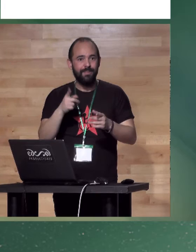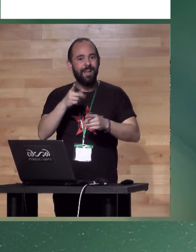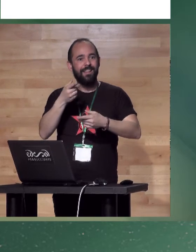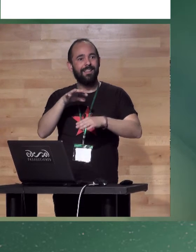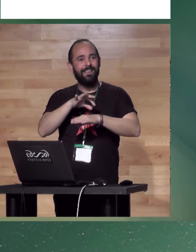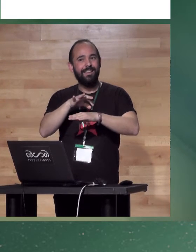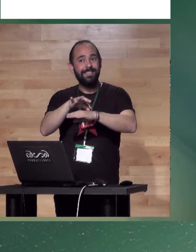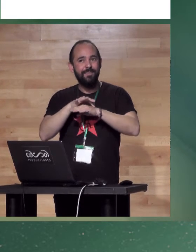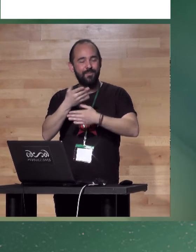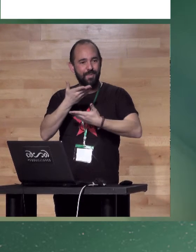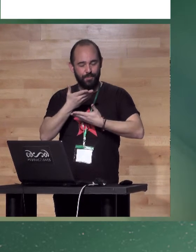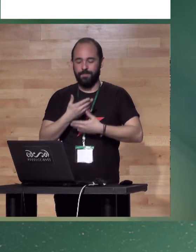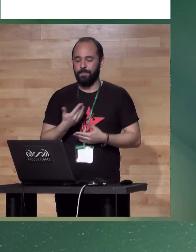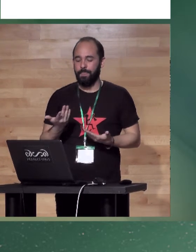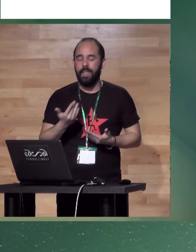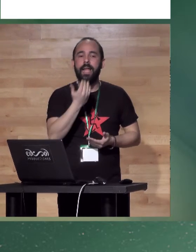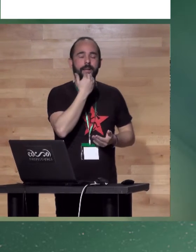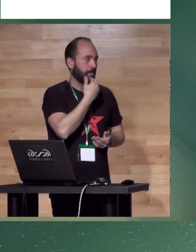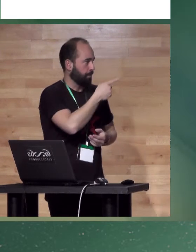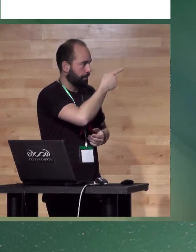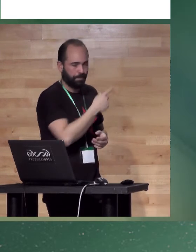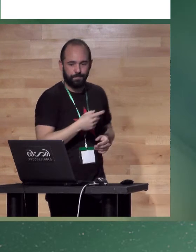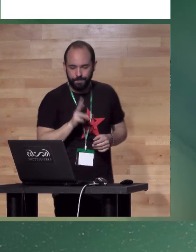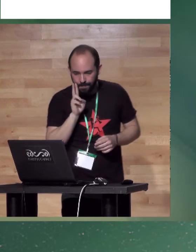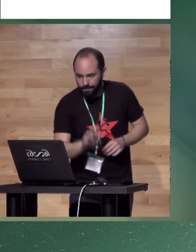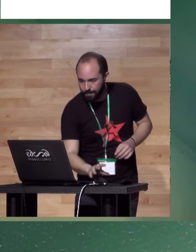quito, cambio esto. Es un guión que ayuda.